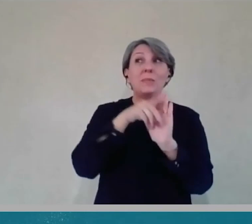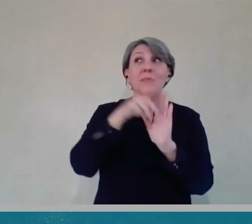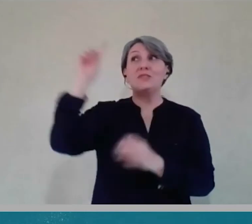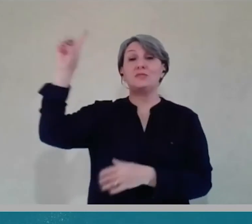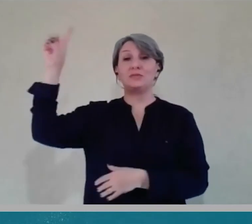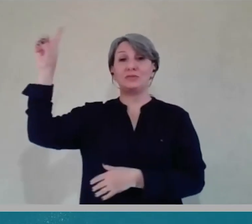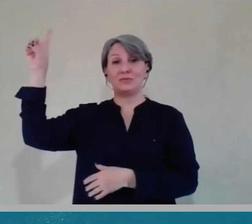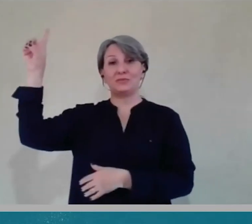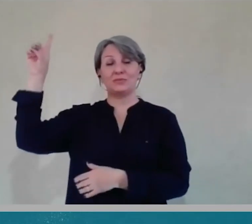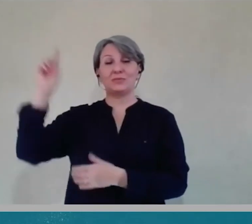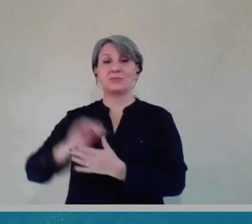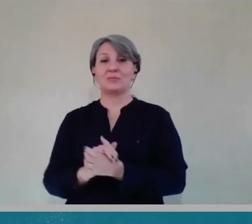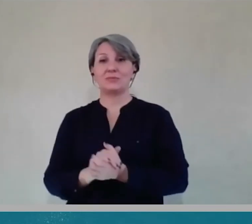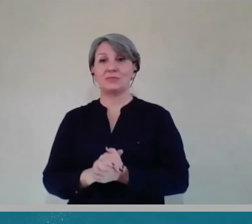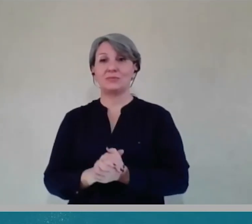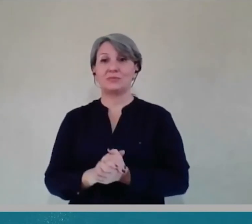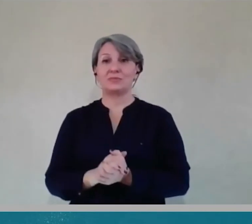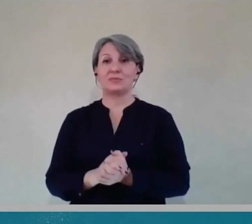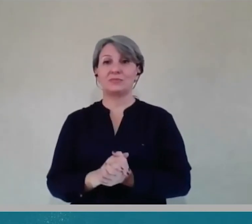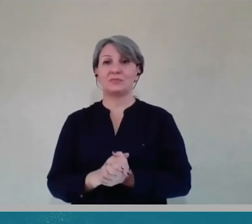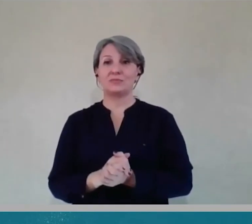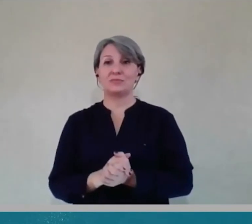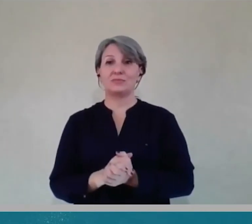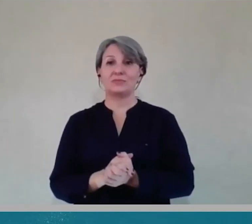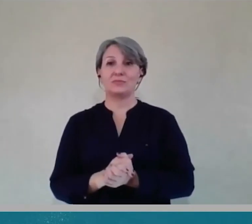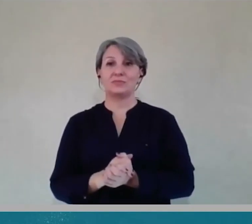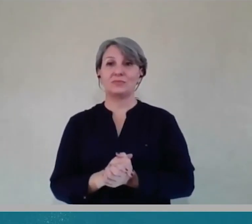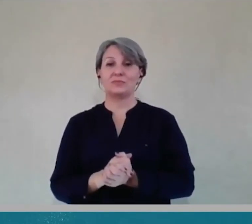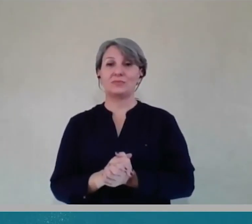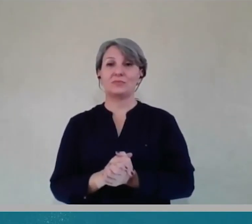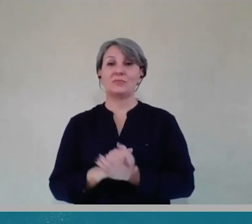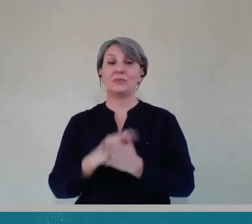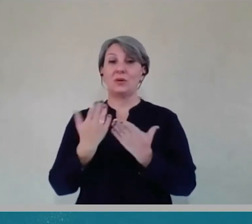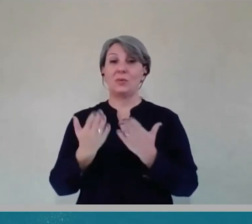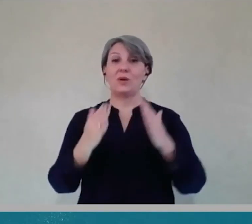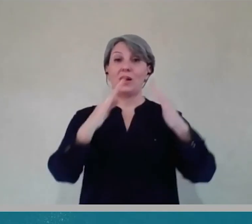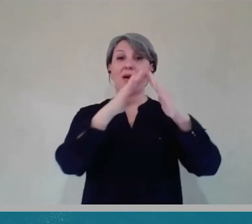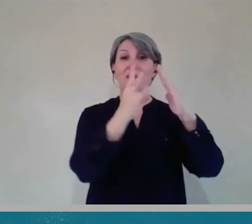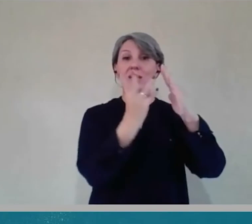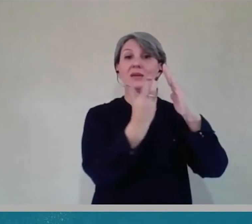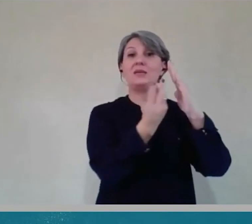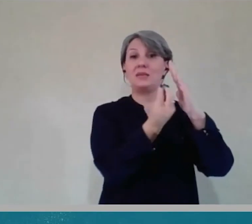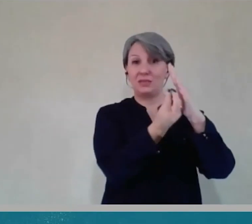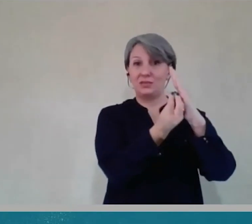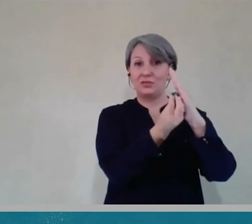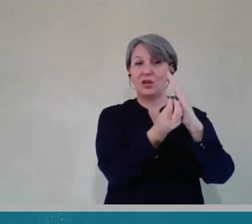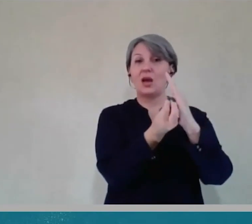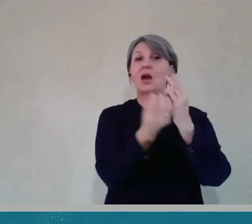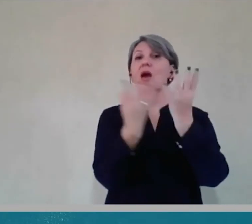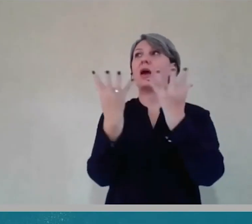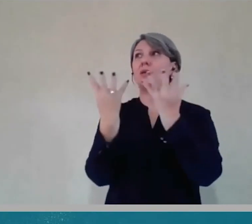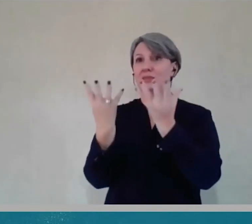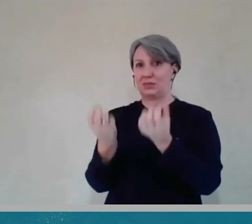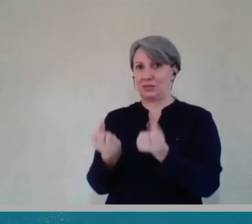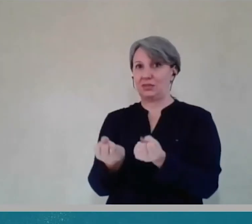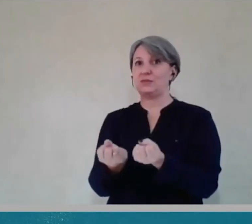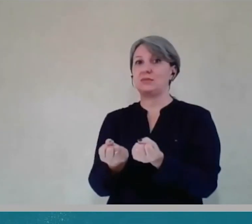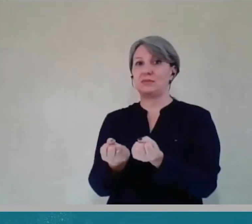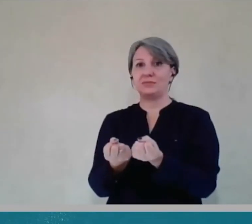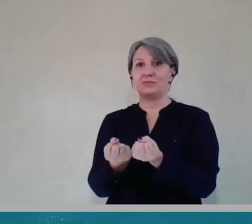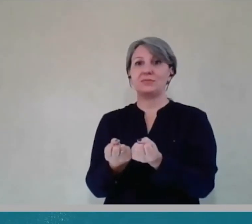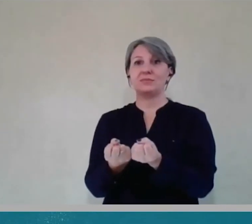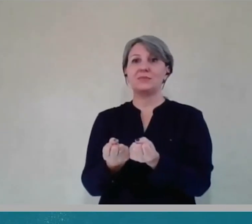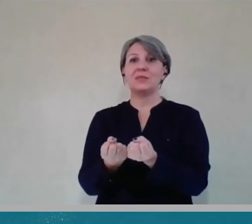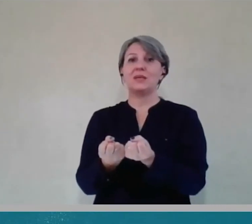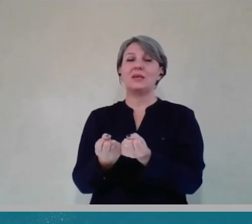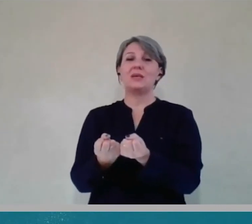da palavra, e então a igreja que a recebe tem comunhão com o apóstolo. E quando tem comunhão com o